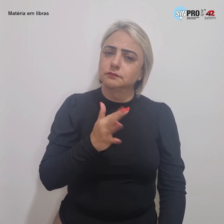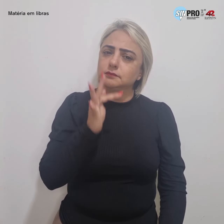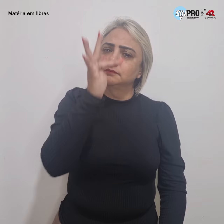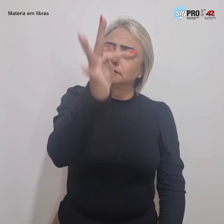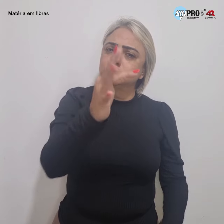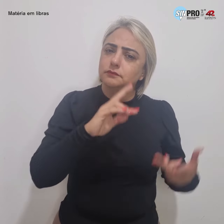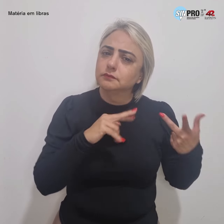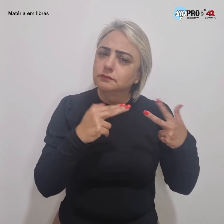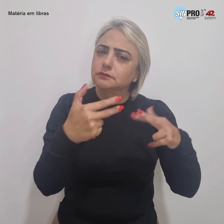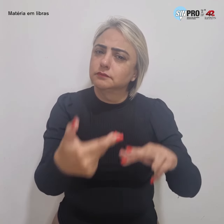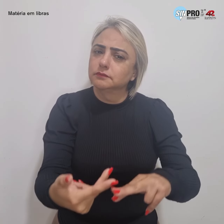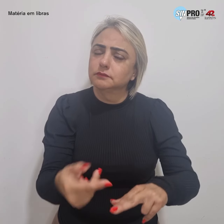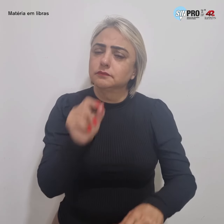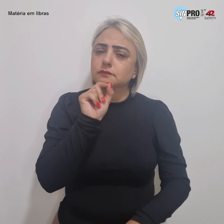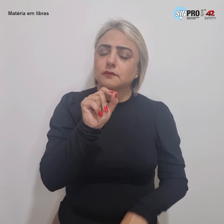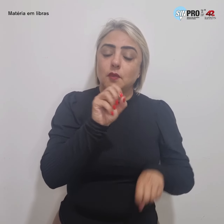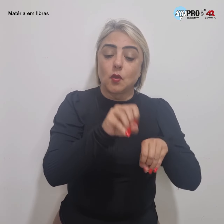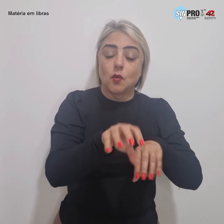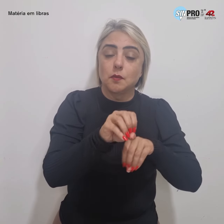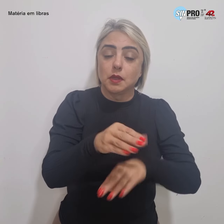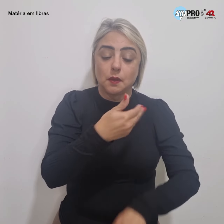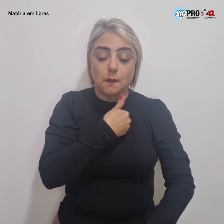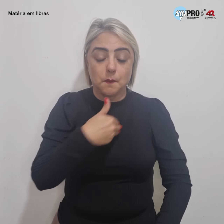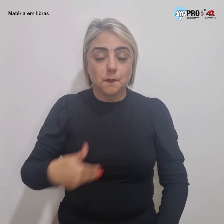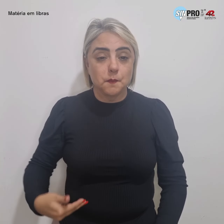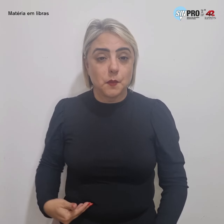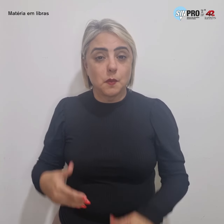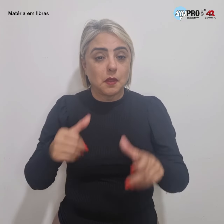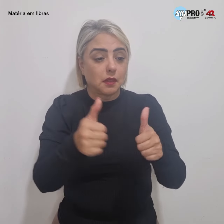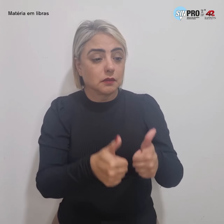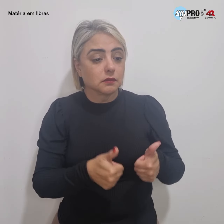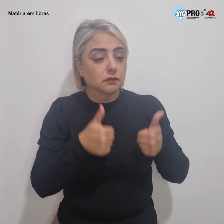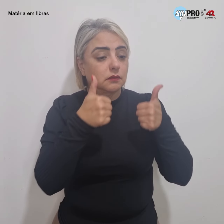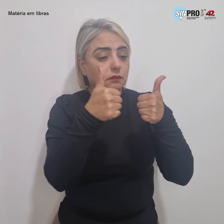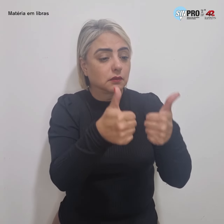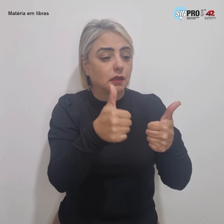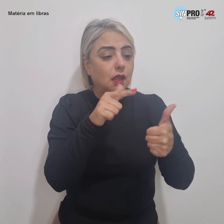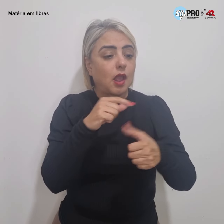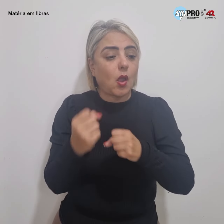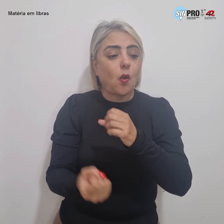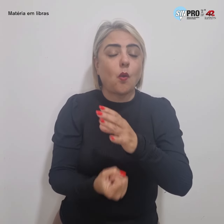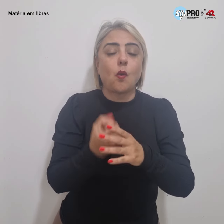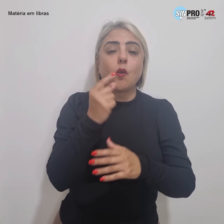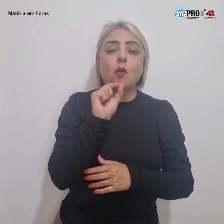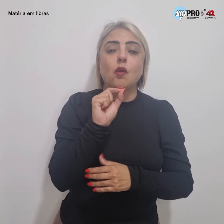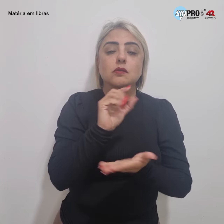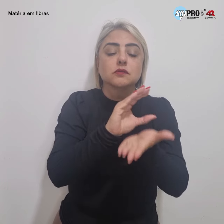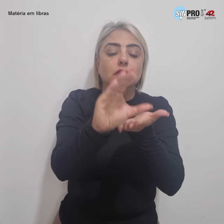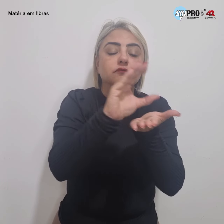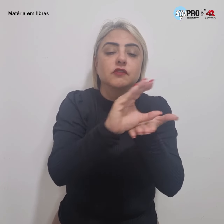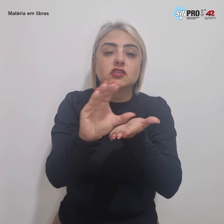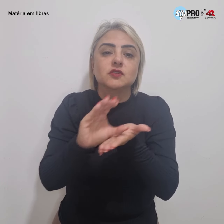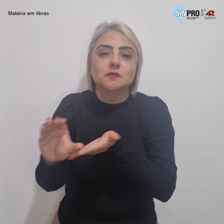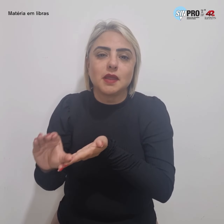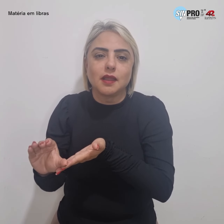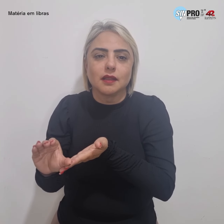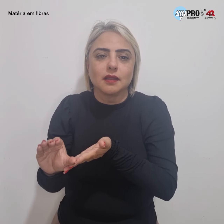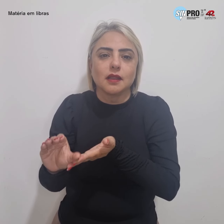gerações. Uma educação pública de qualidade se constrói com investimento, com o